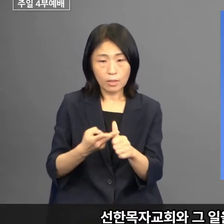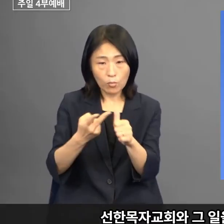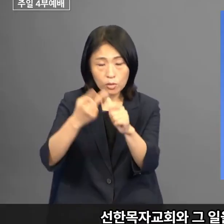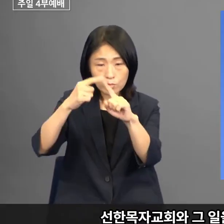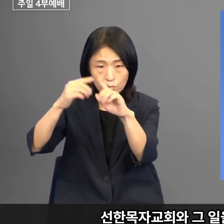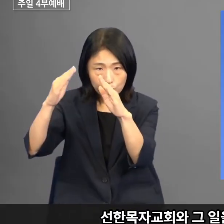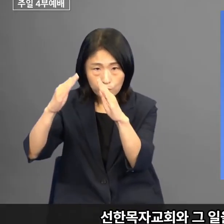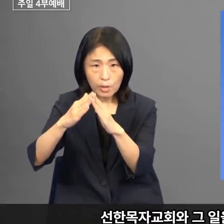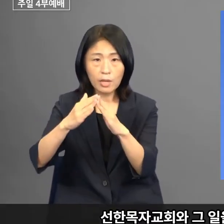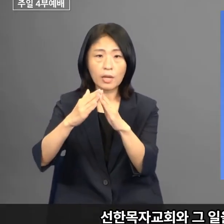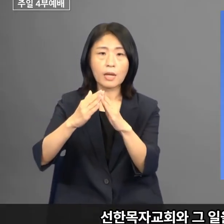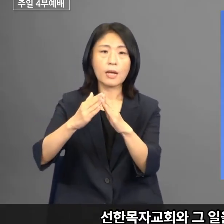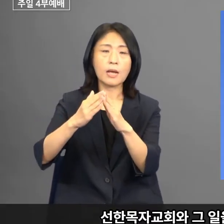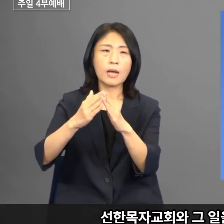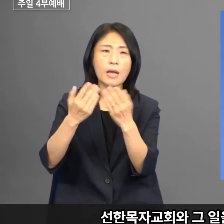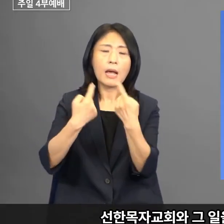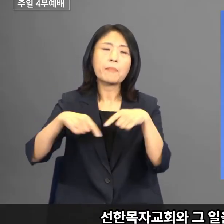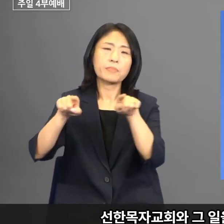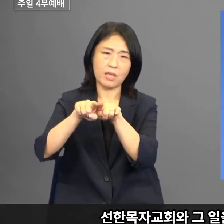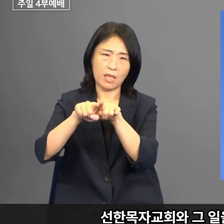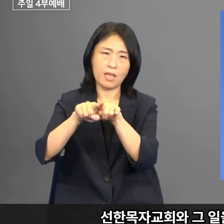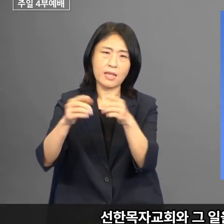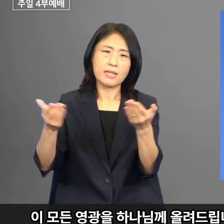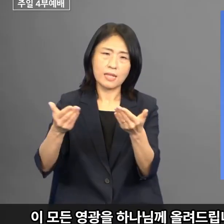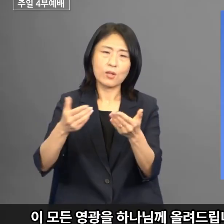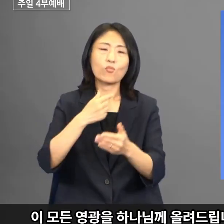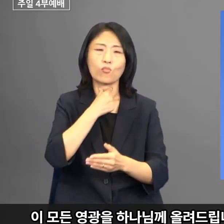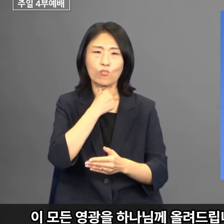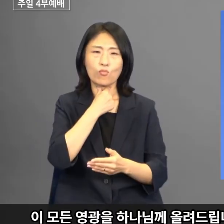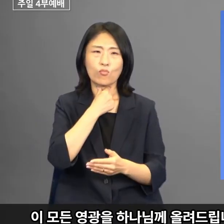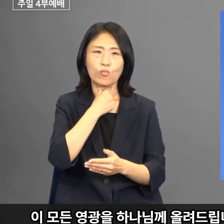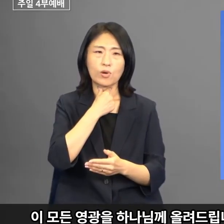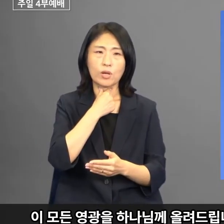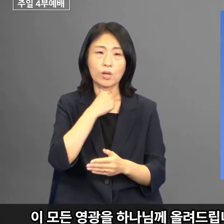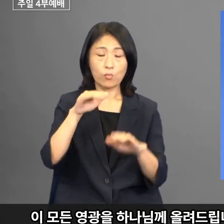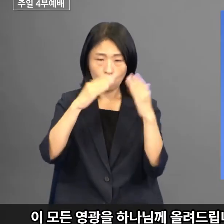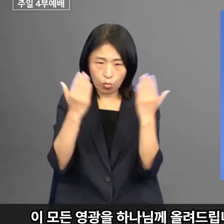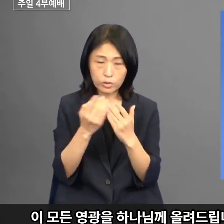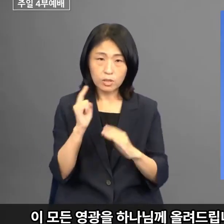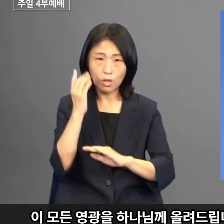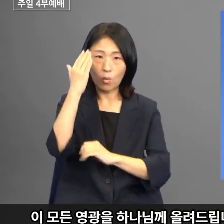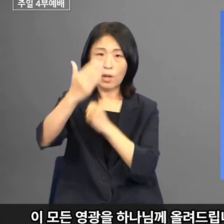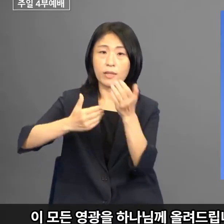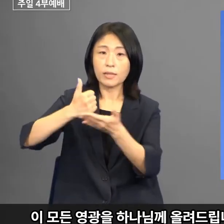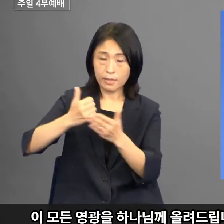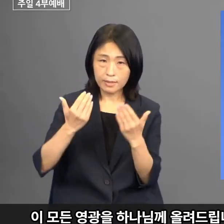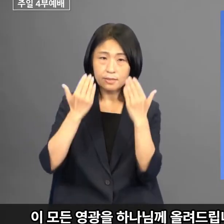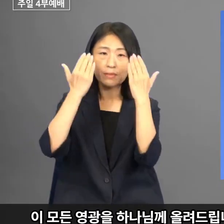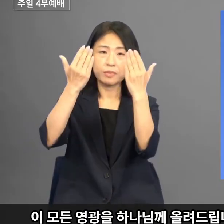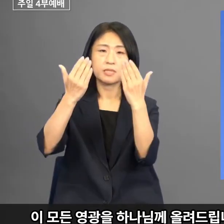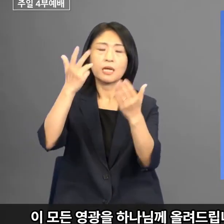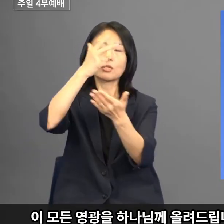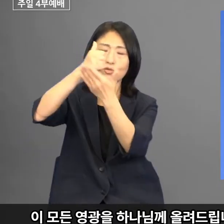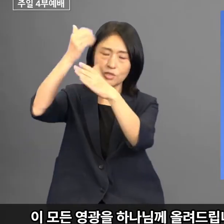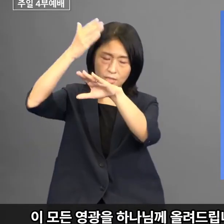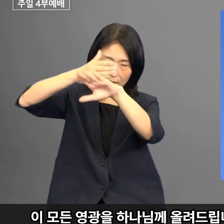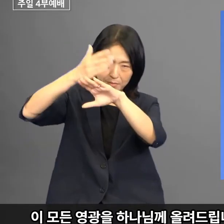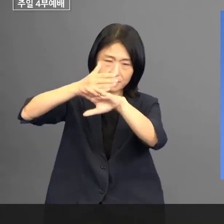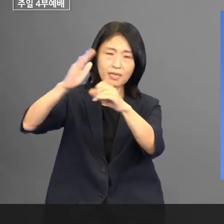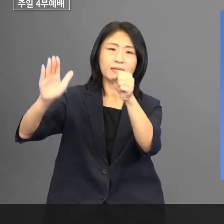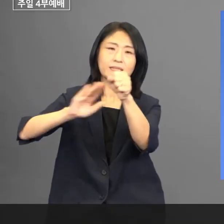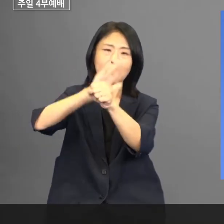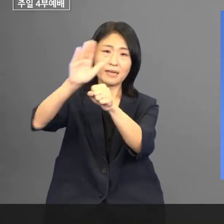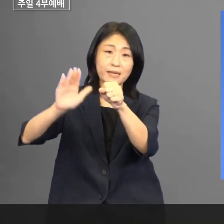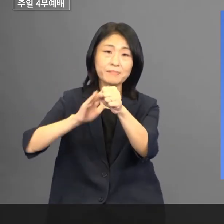선한목자교회야 그 일을 함께 하기를 소망합니다. 이 모든 영광을 하나님께 올려드립니다. 주님 감사합니다. 주님